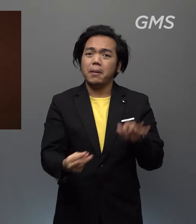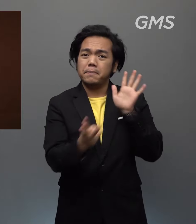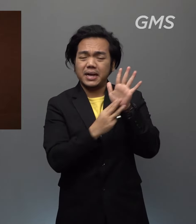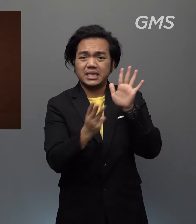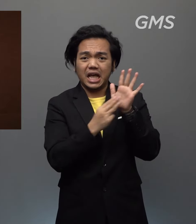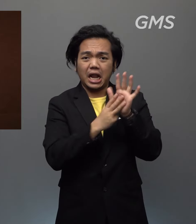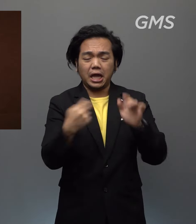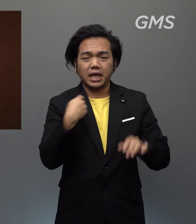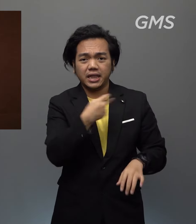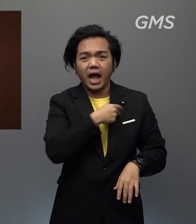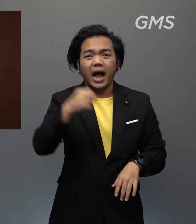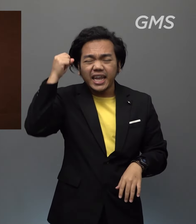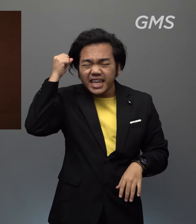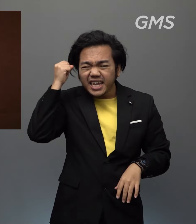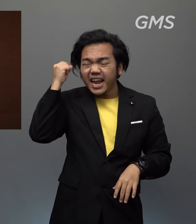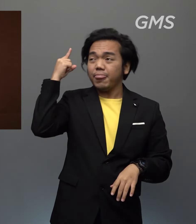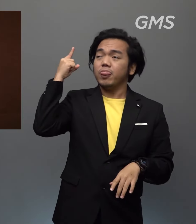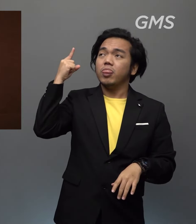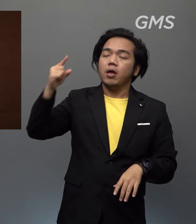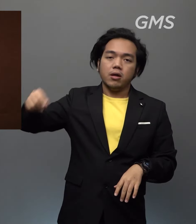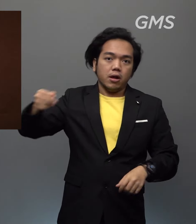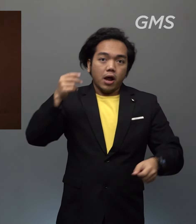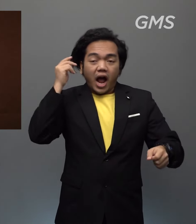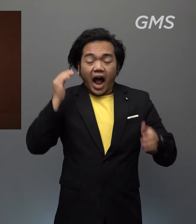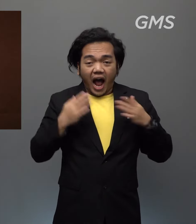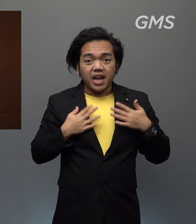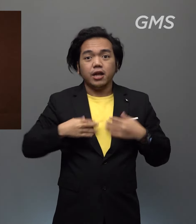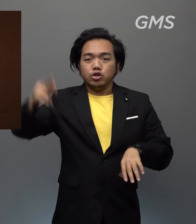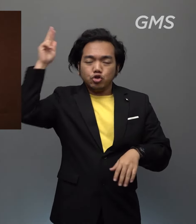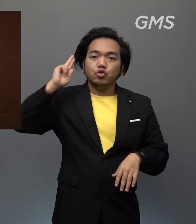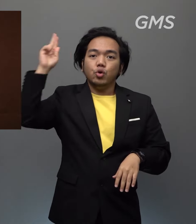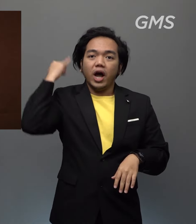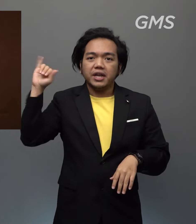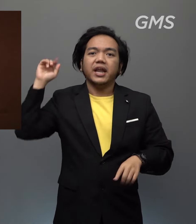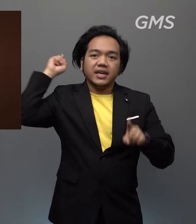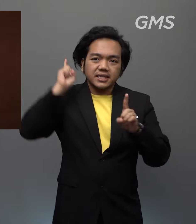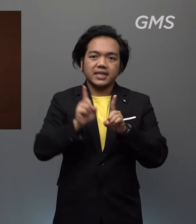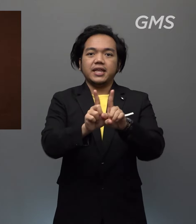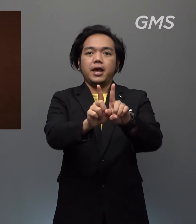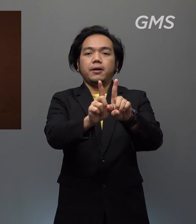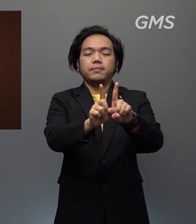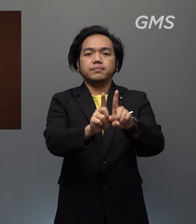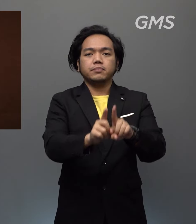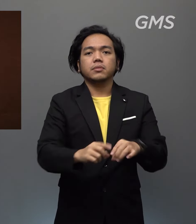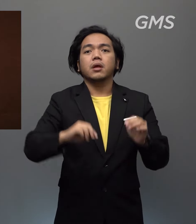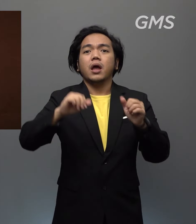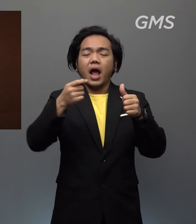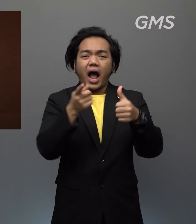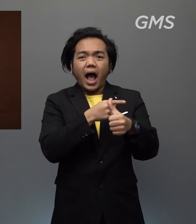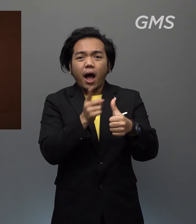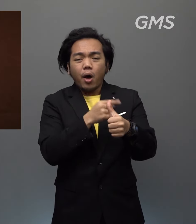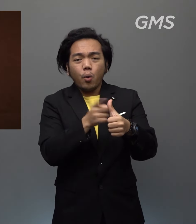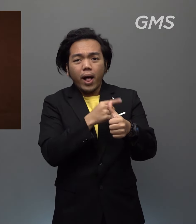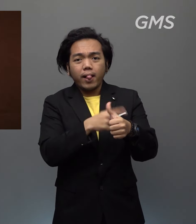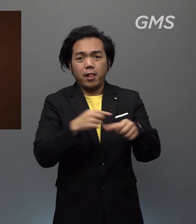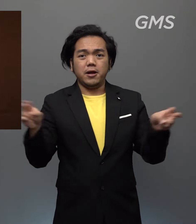masih ada Tuhan yang setia. Di dalam kondisi sulit kita, awal kemenangan kita